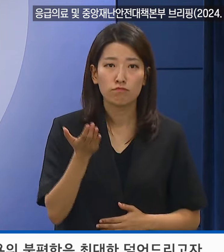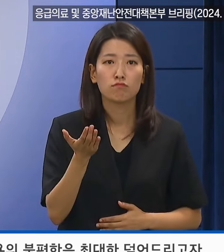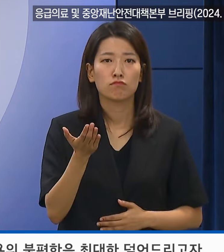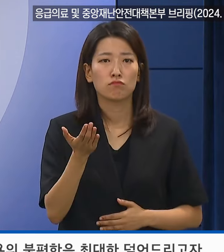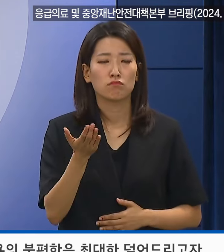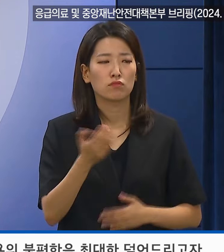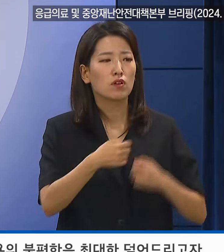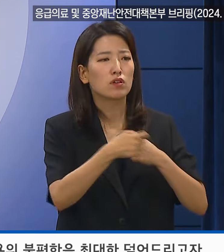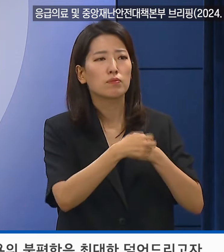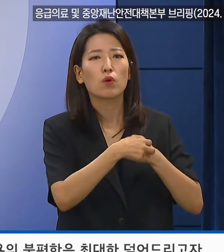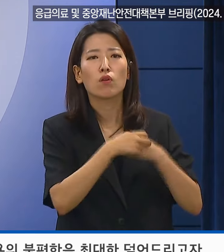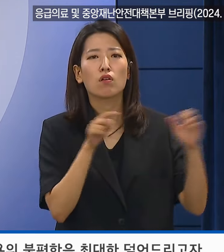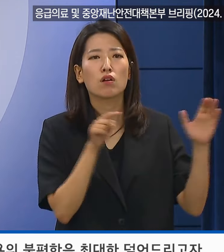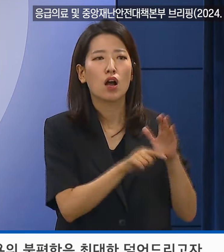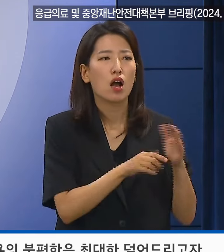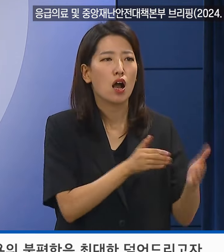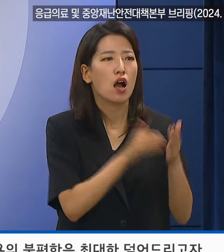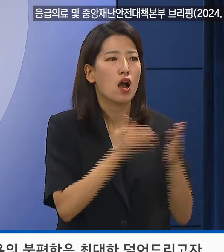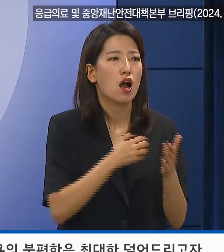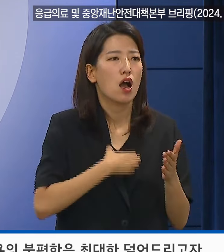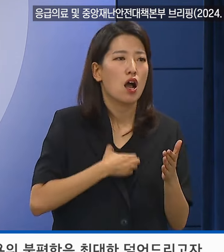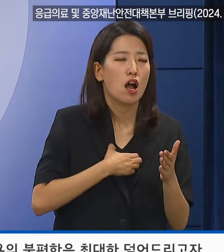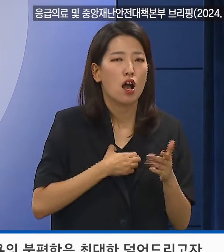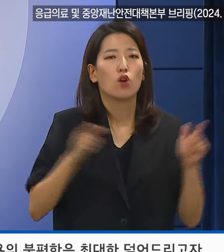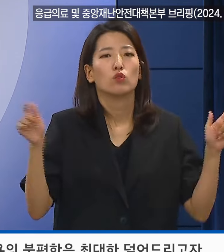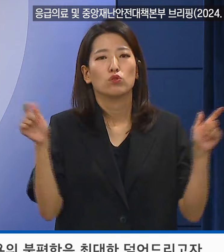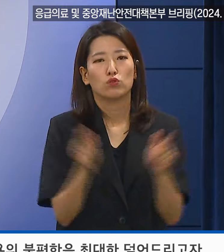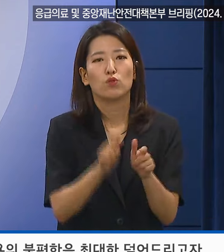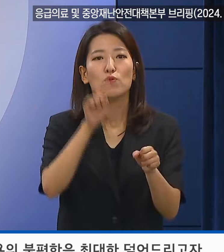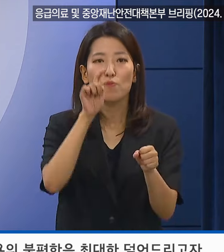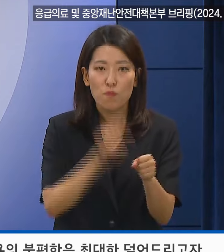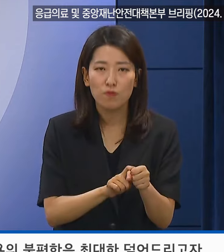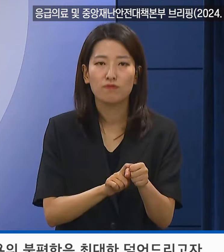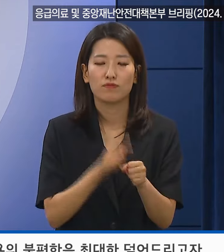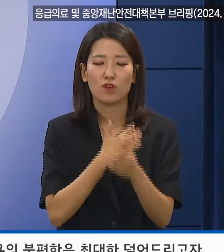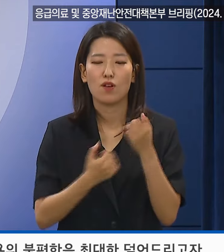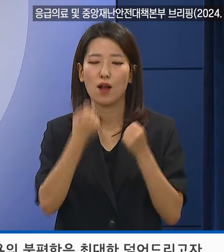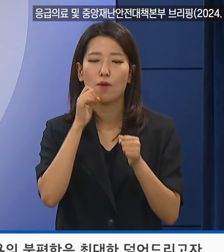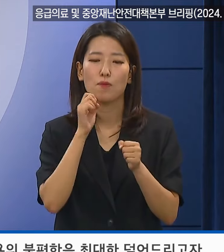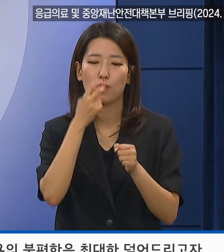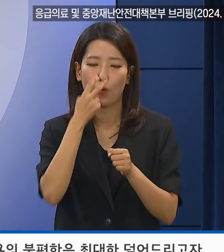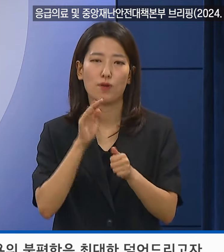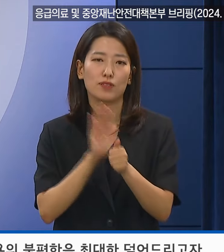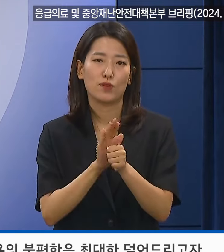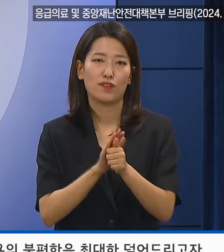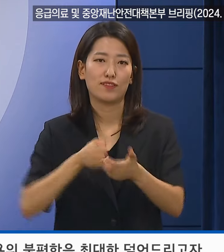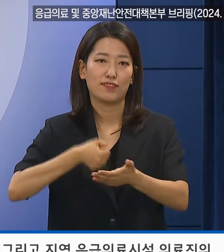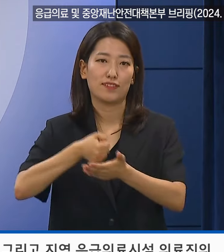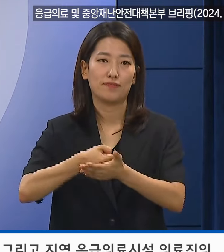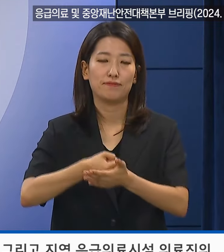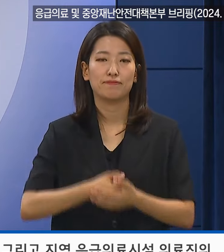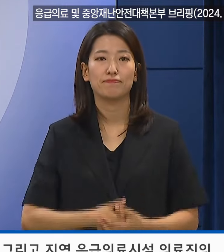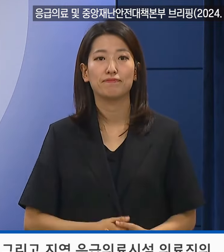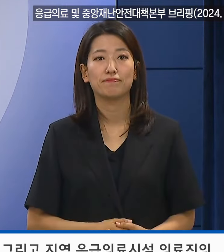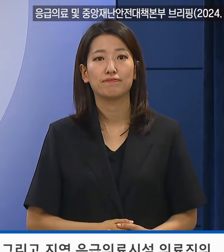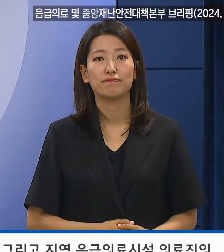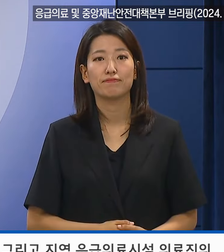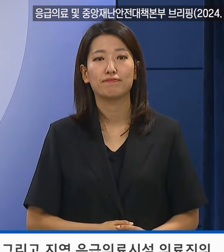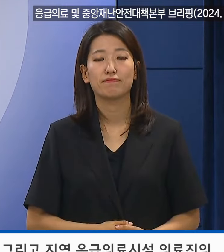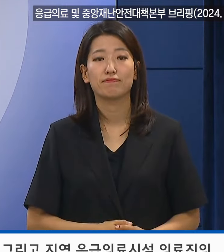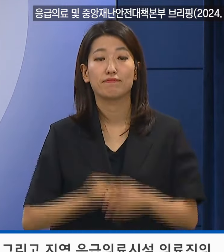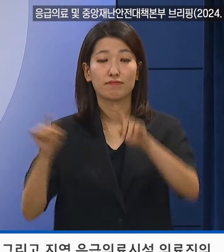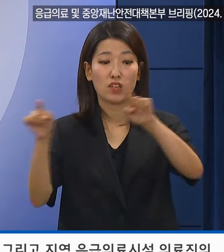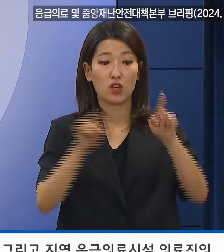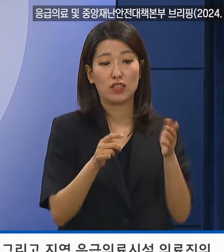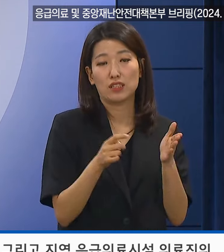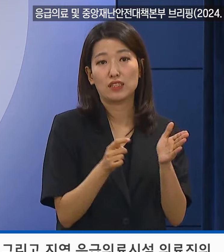불편함을 최대한 덜어드리고자 이와 같은 건강보험 지원 방안을 마련했습니다. 전국의